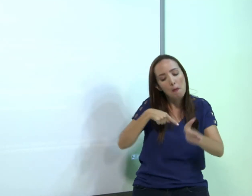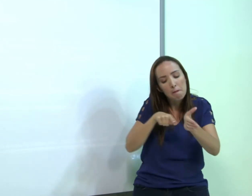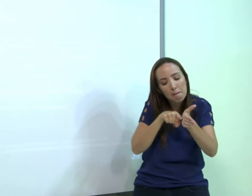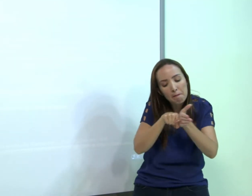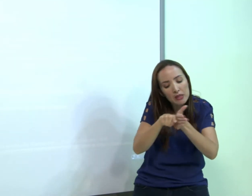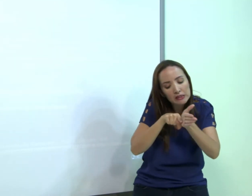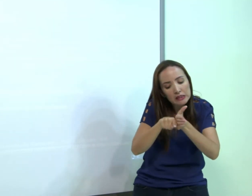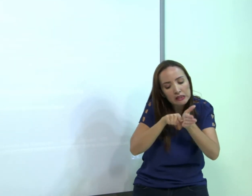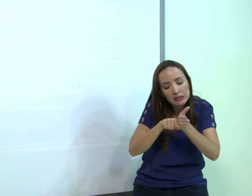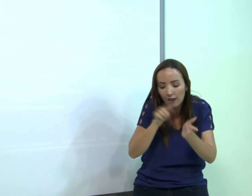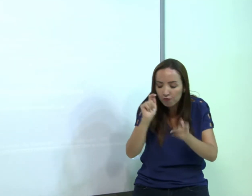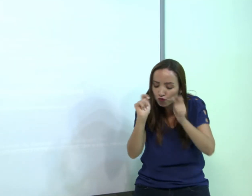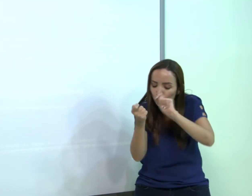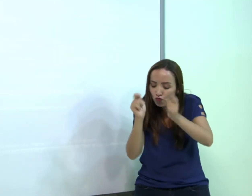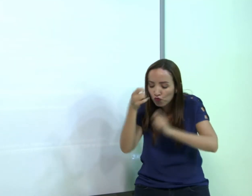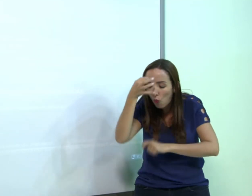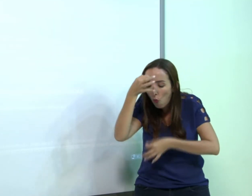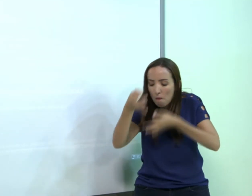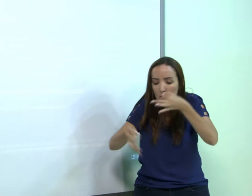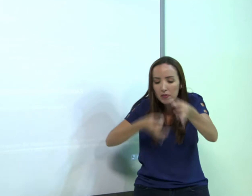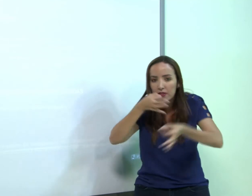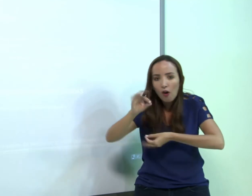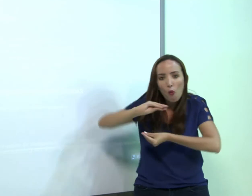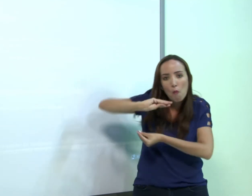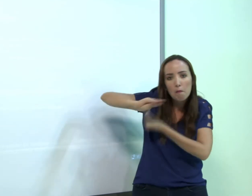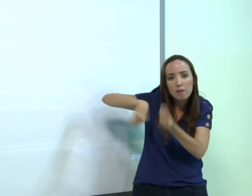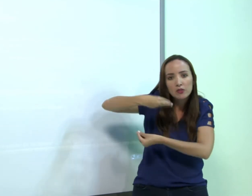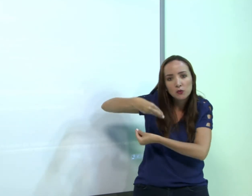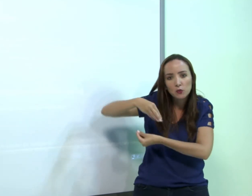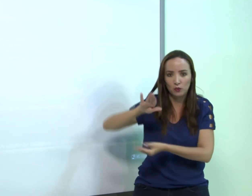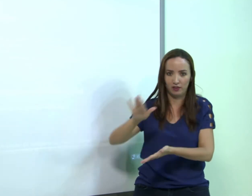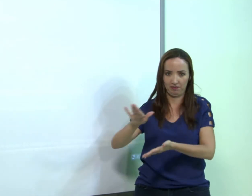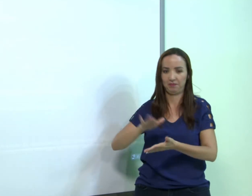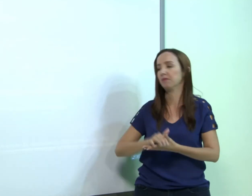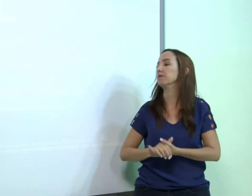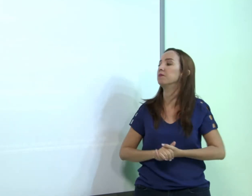uma pesquisa com adaptações e opiniões nossas.